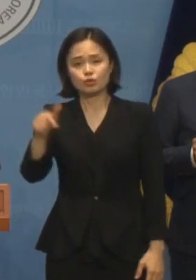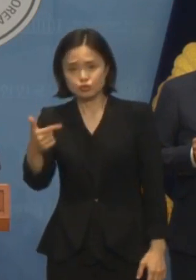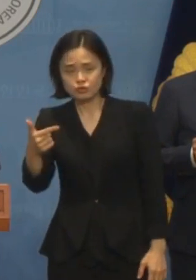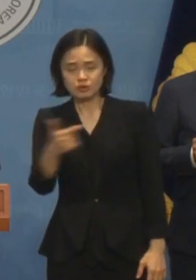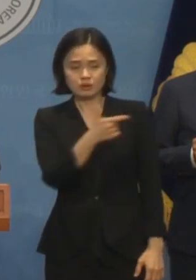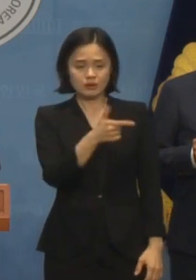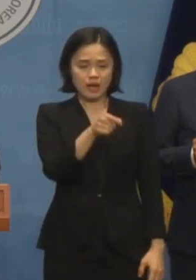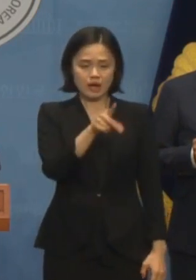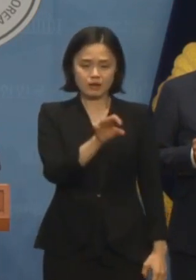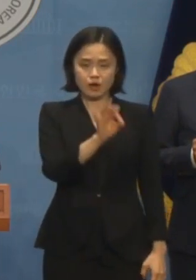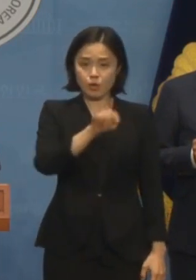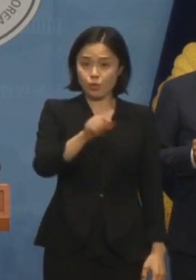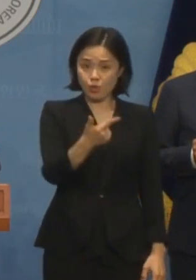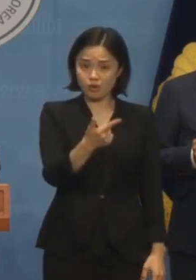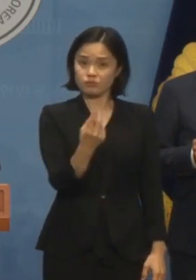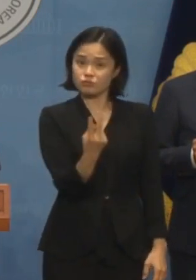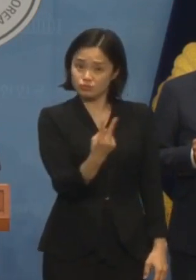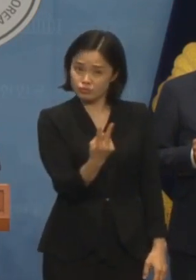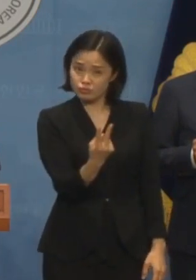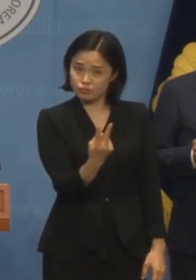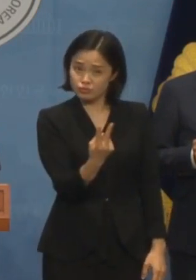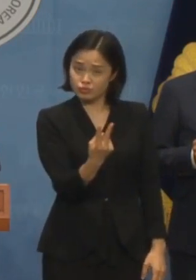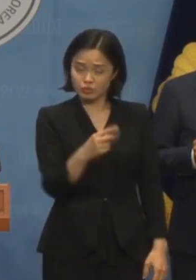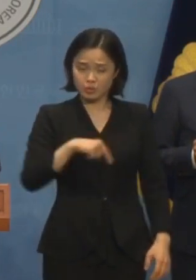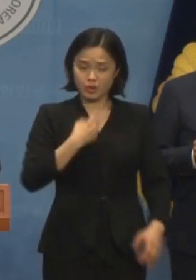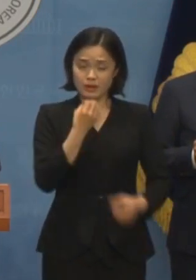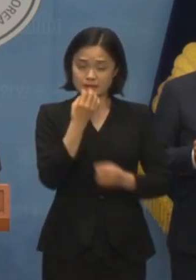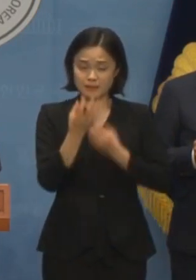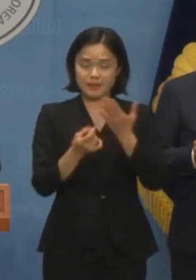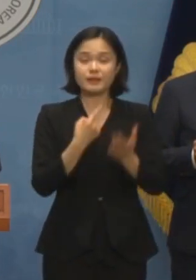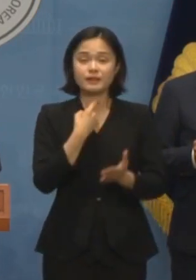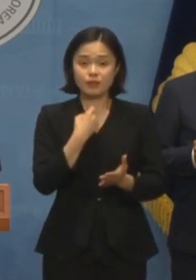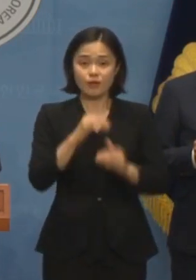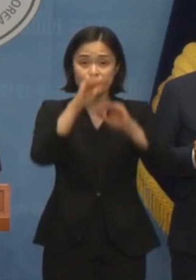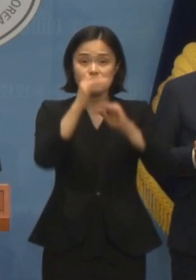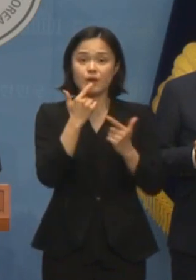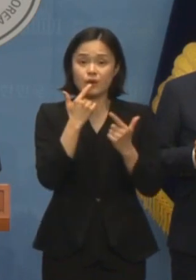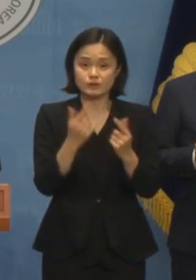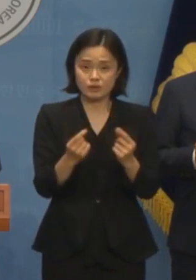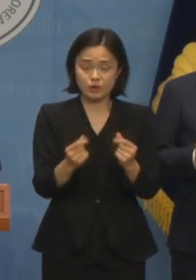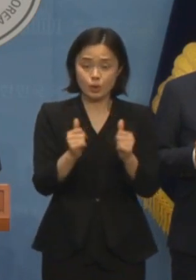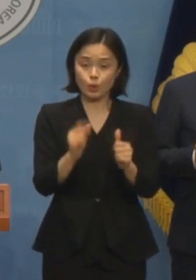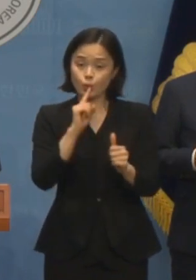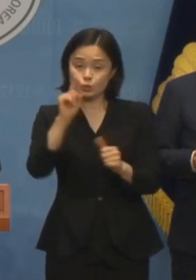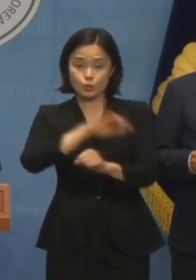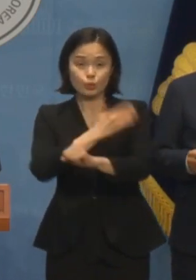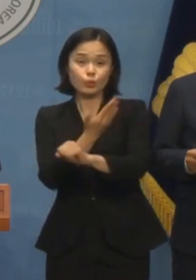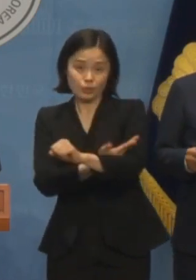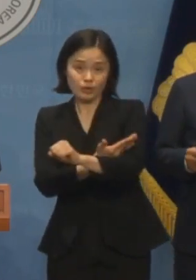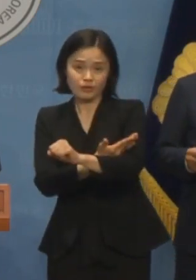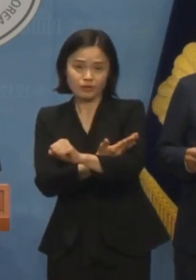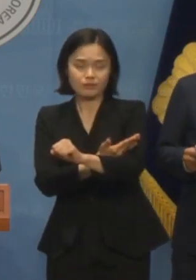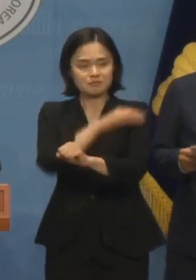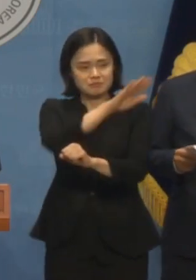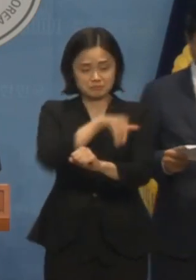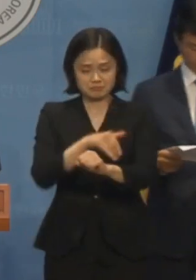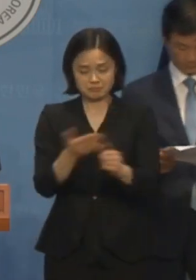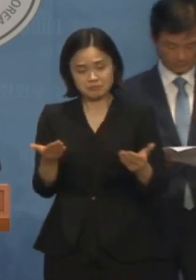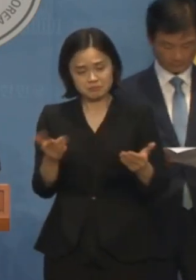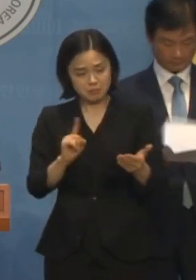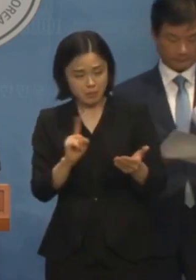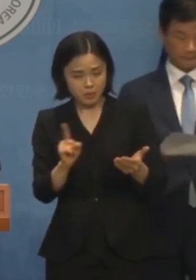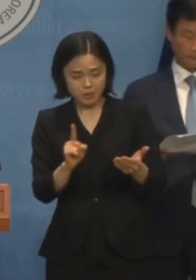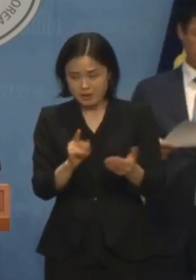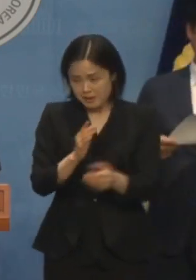두 사람이 공개적으로 자백한 것처럼 공소권 정도야 얼마든 거래 대상으로 여길